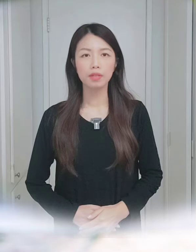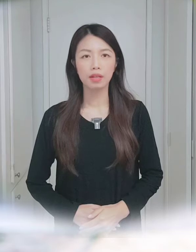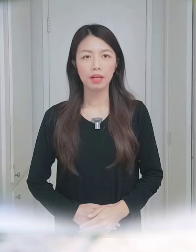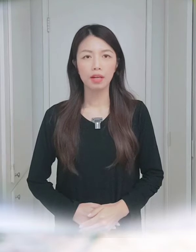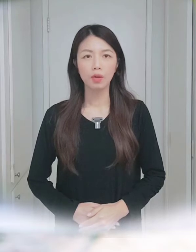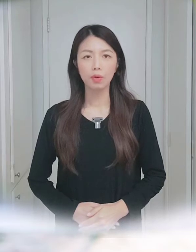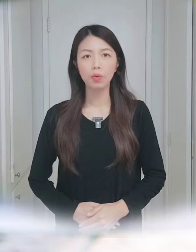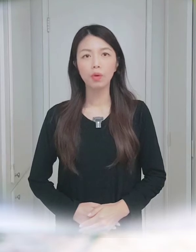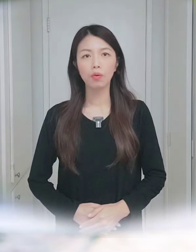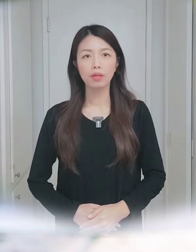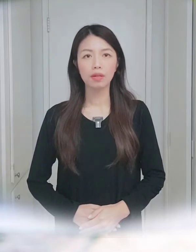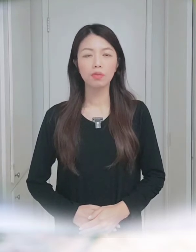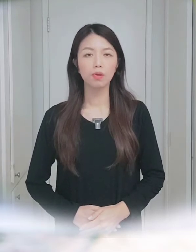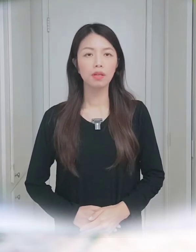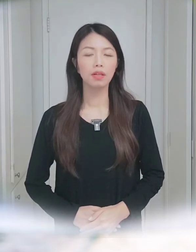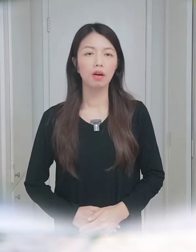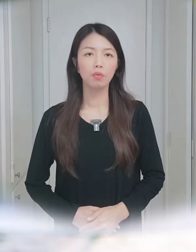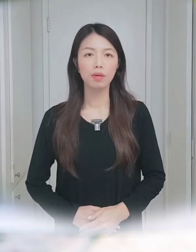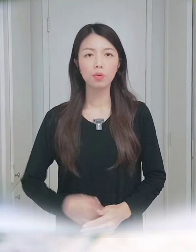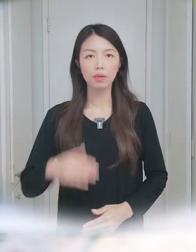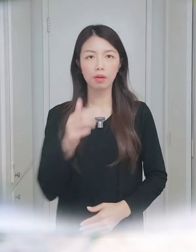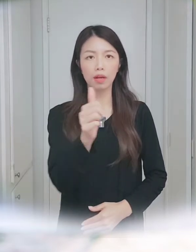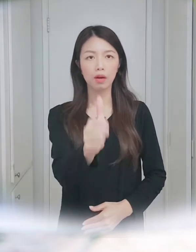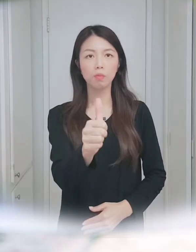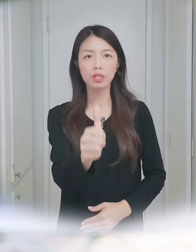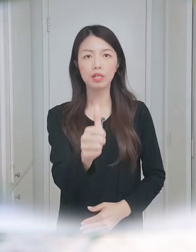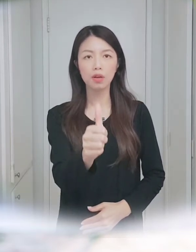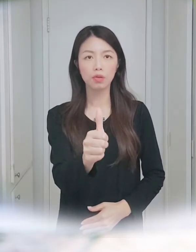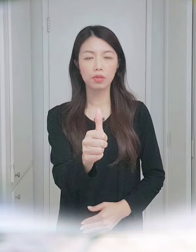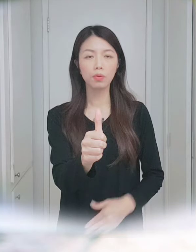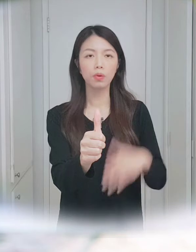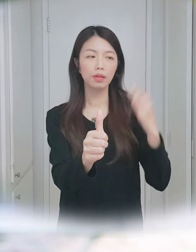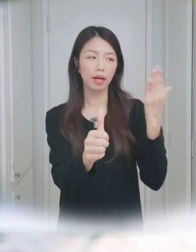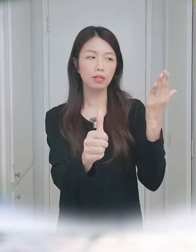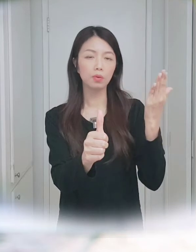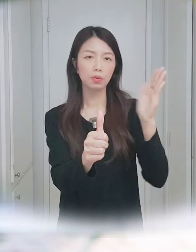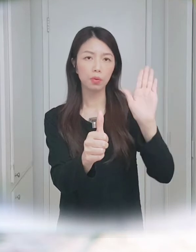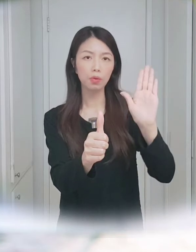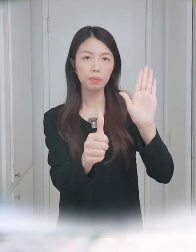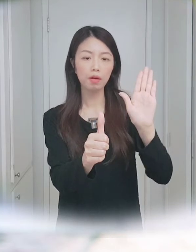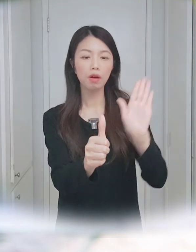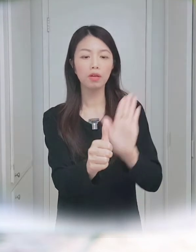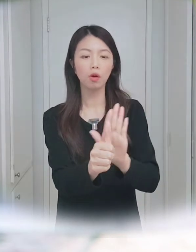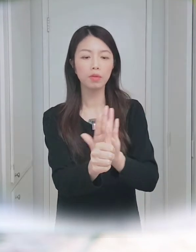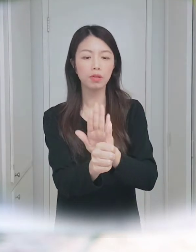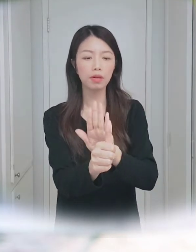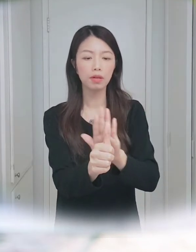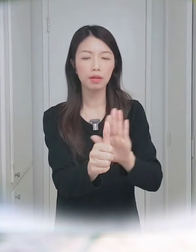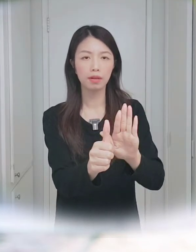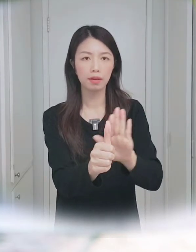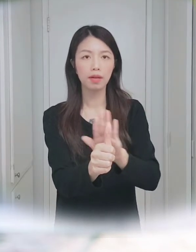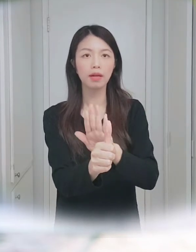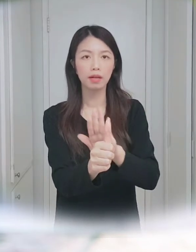위로 없으니, 위로라고 한 뜻의 수어는 왼손을 이렇게 엄지를 세워주시고 다른 손으로 펴서 이